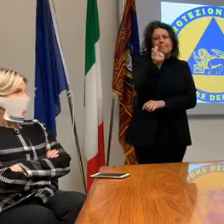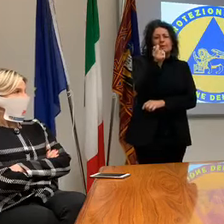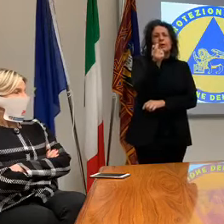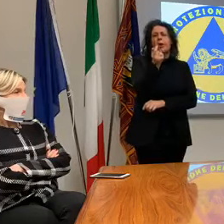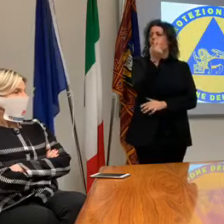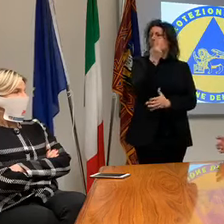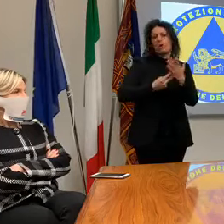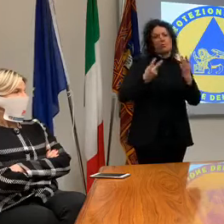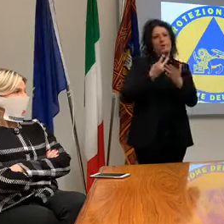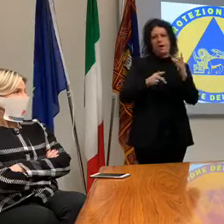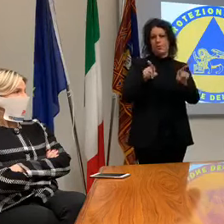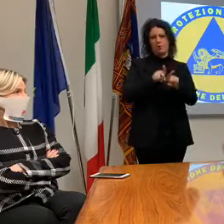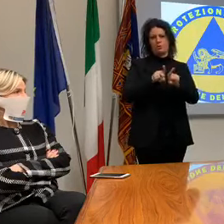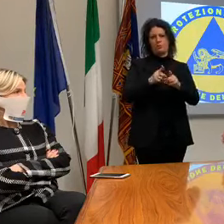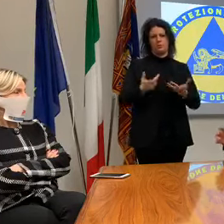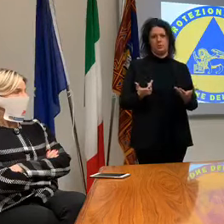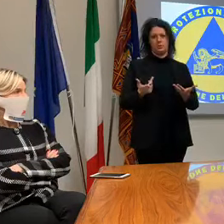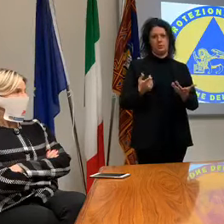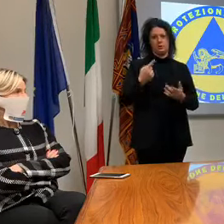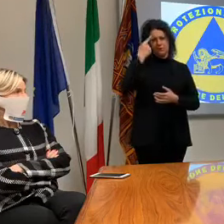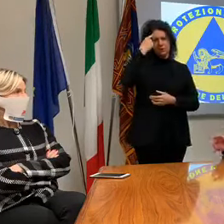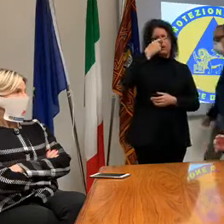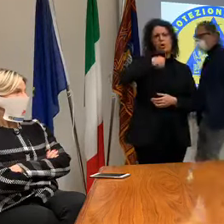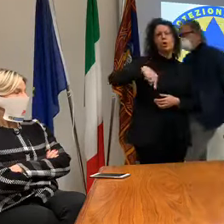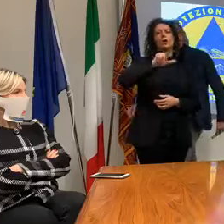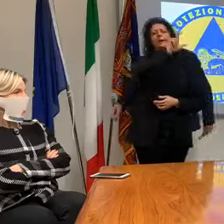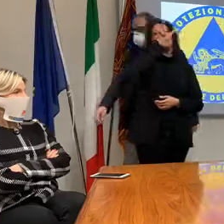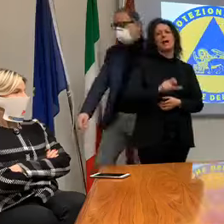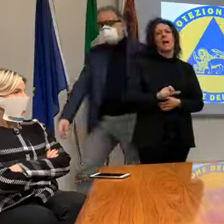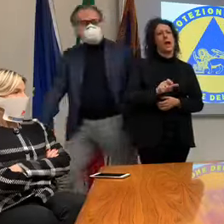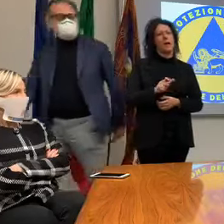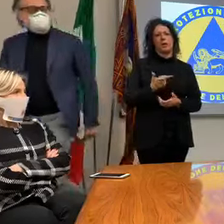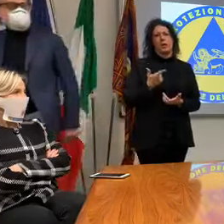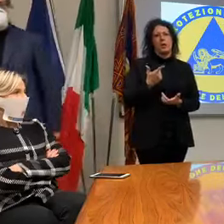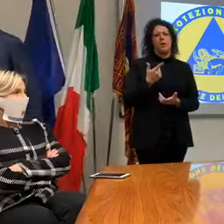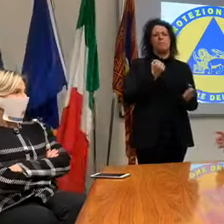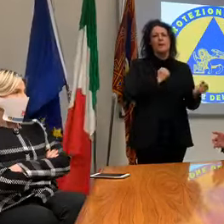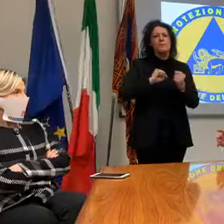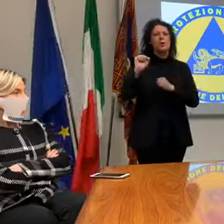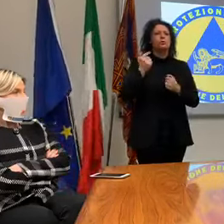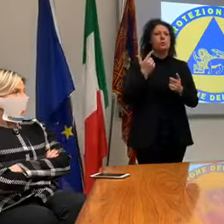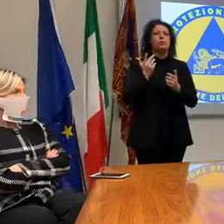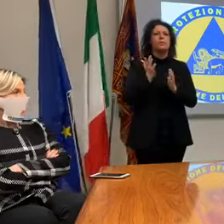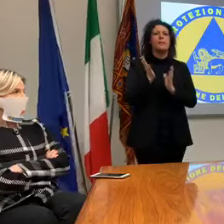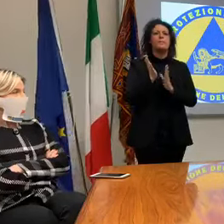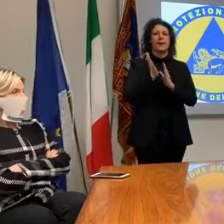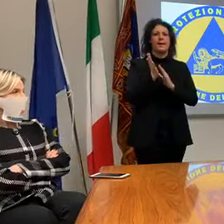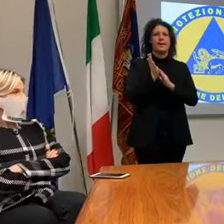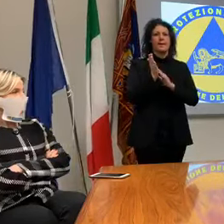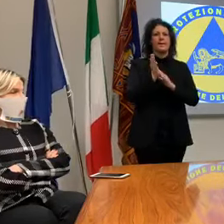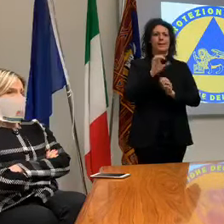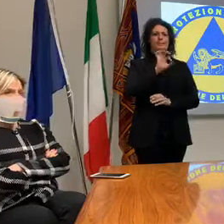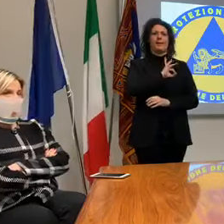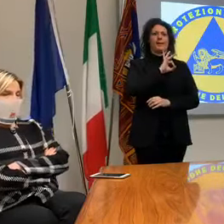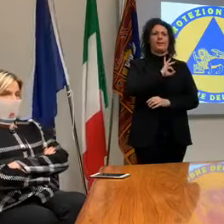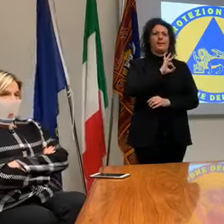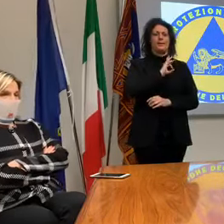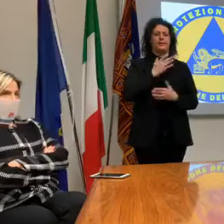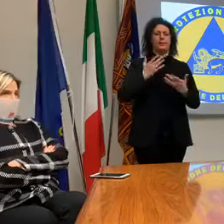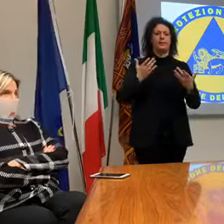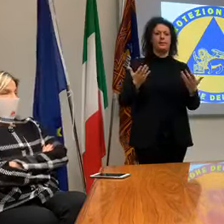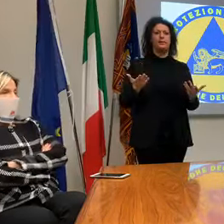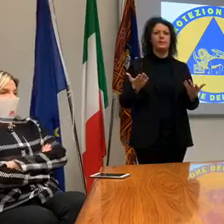c'è, noi siamo un paese di premi Nobel, sono tutti esperti di chimica, di biologia molecolare, di tutto, io leggo di gente che poi vai a guardare il profilo